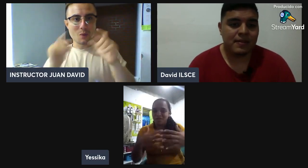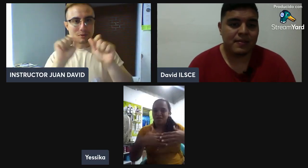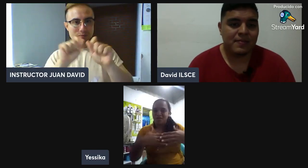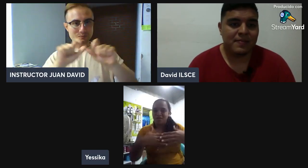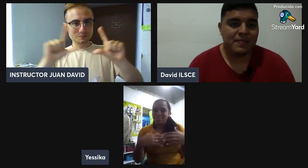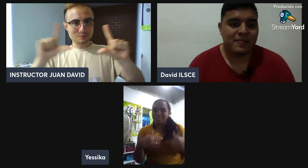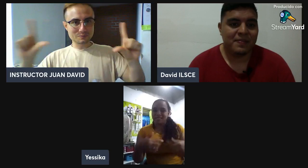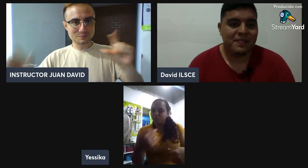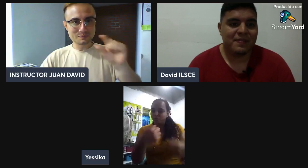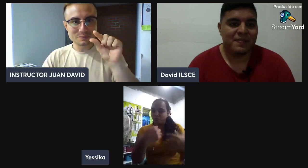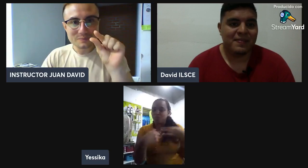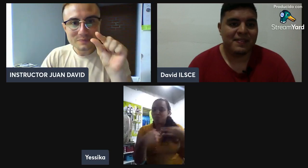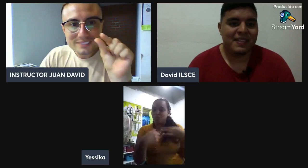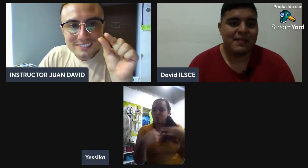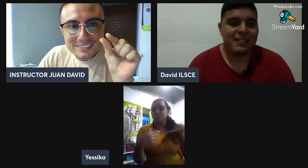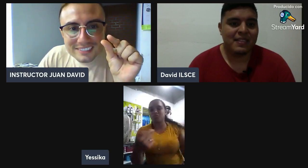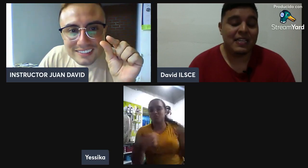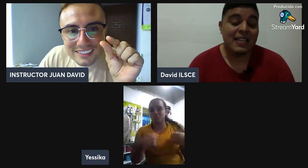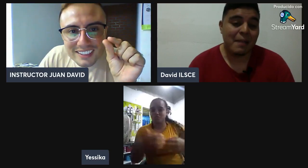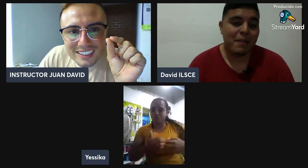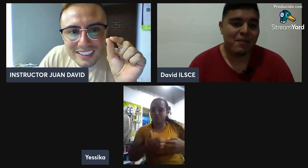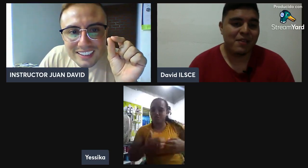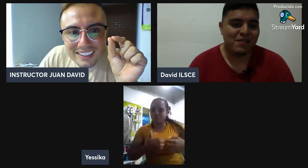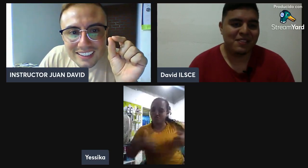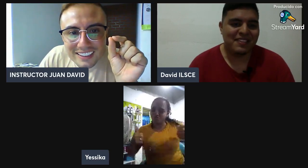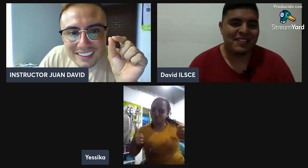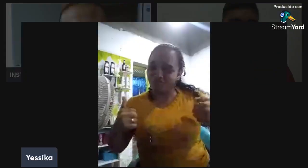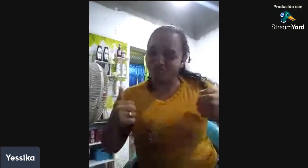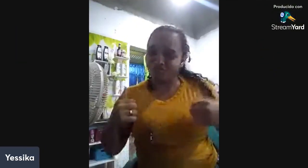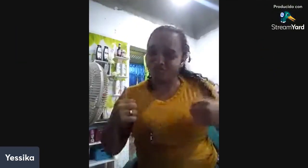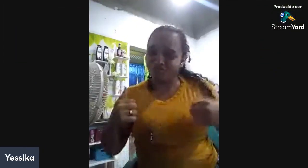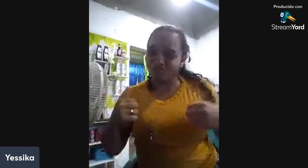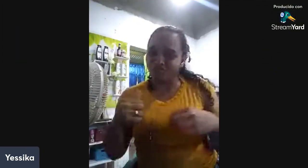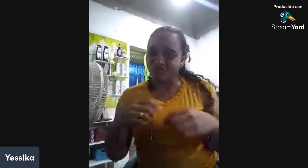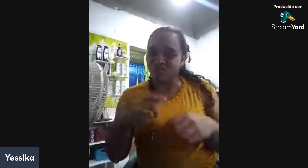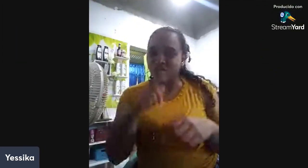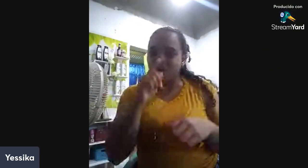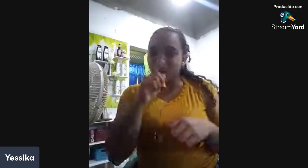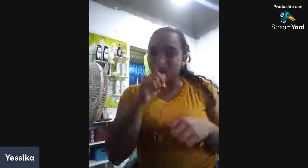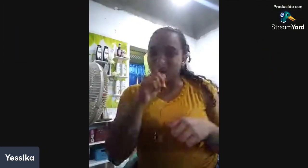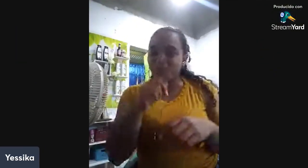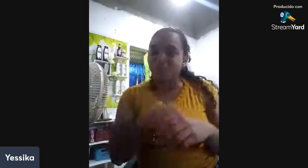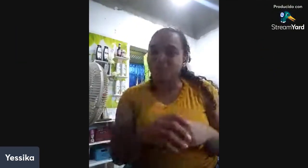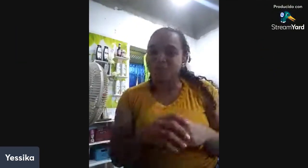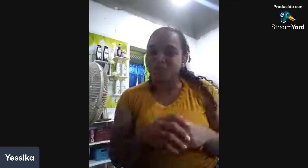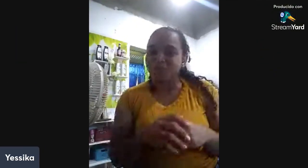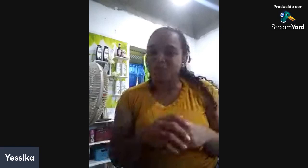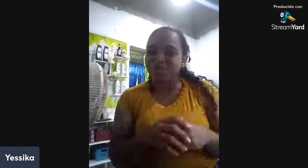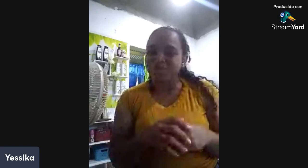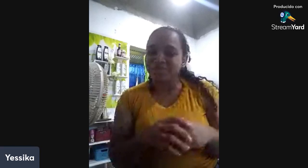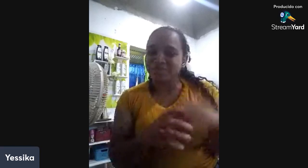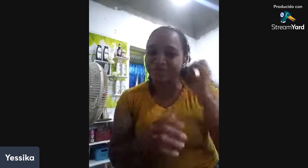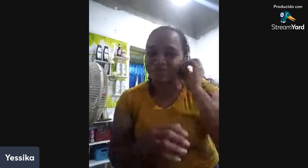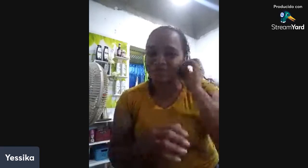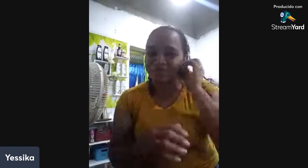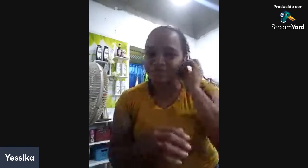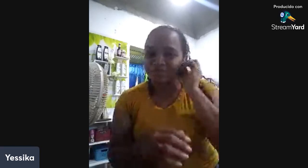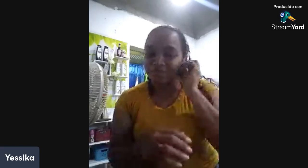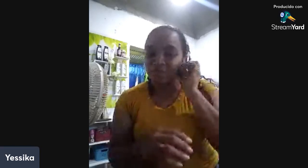Ah, gracias. Sí, ya te amplío entonces. ¿Practicaste, escogiste tu animal para